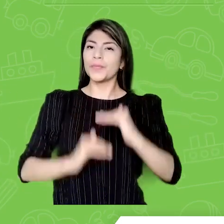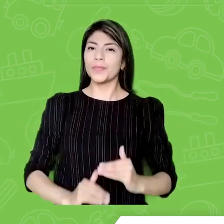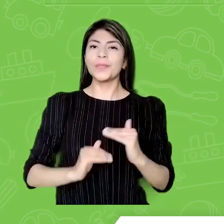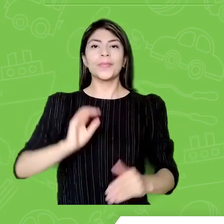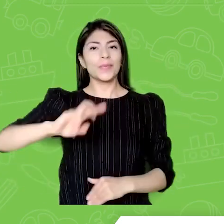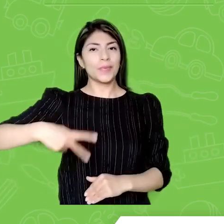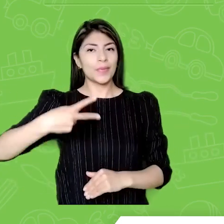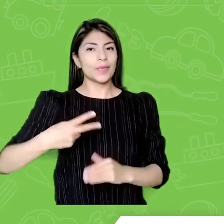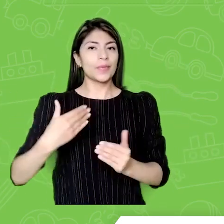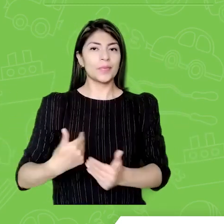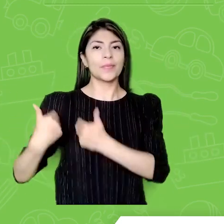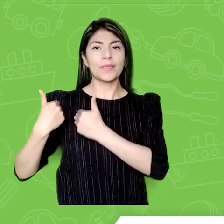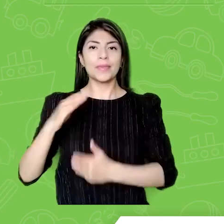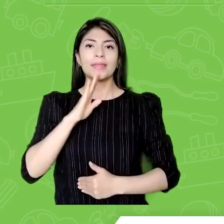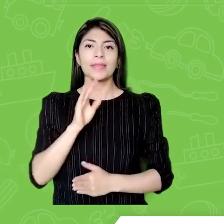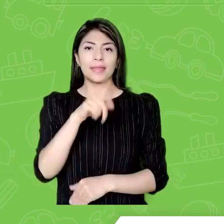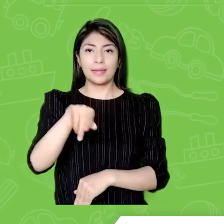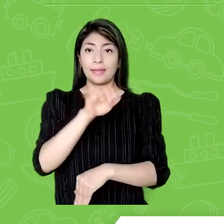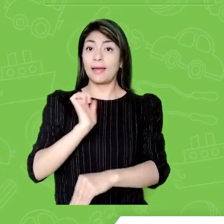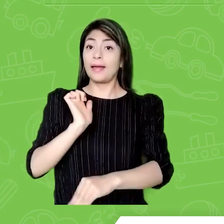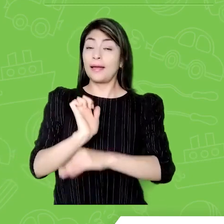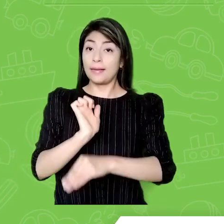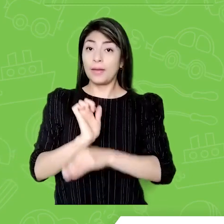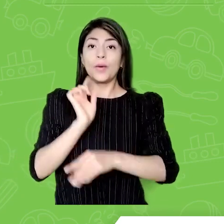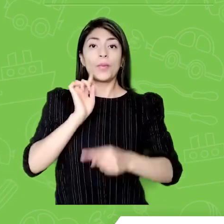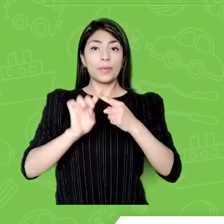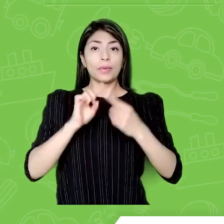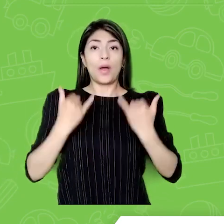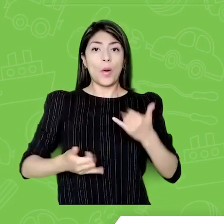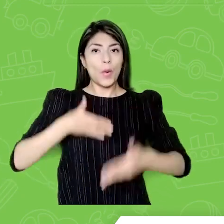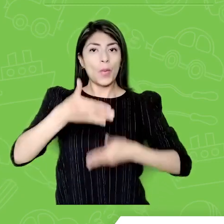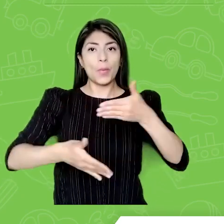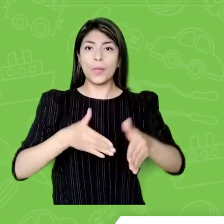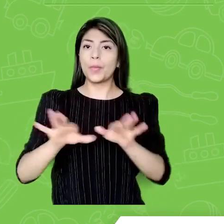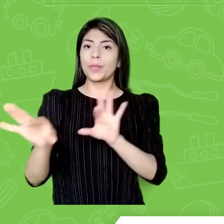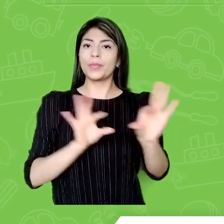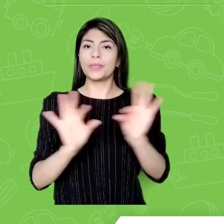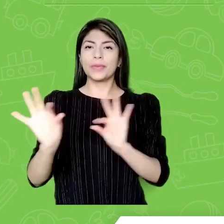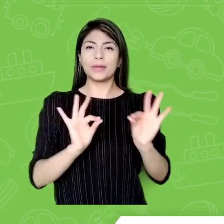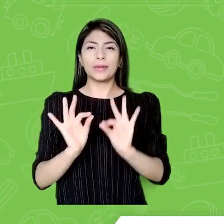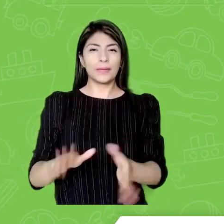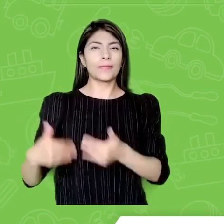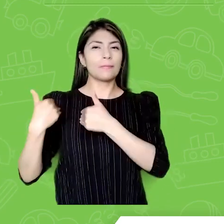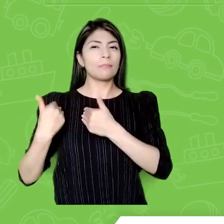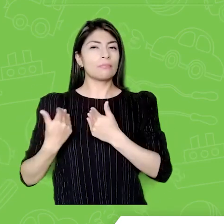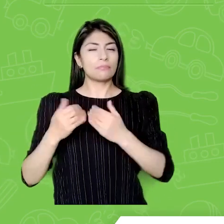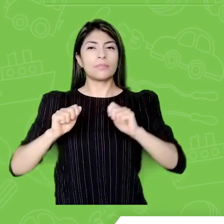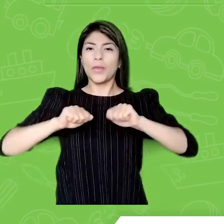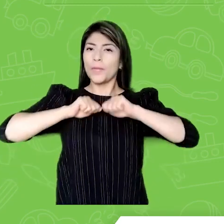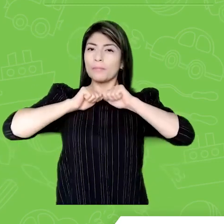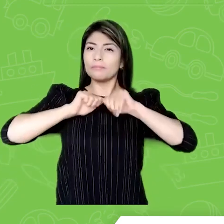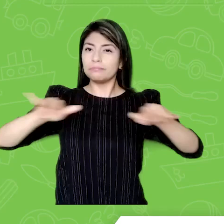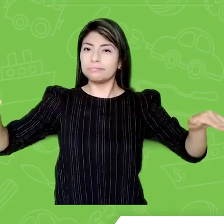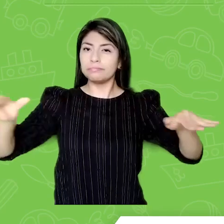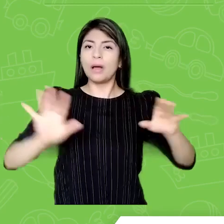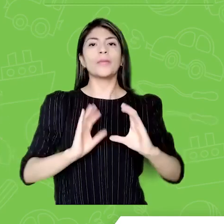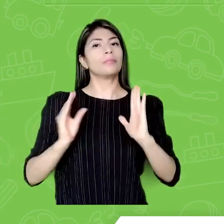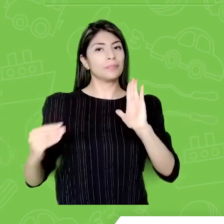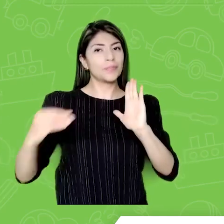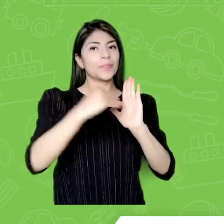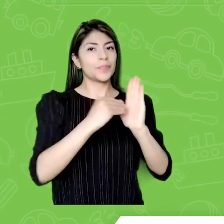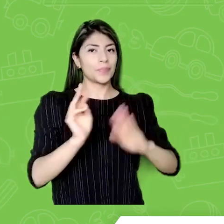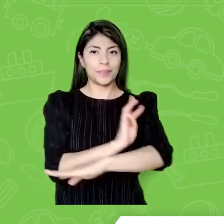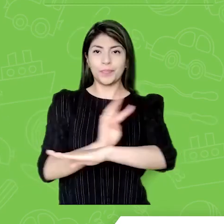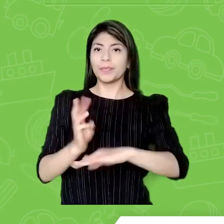responsabilidad de la entidad para la que se realiza el presente proceso de selección, la publicación en su sitio web del presente acuerdo,